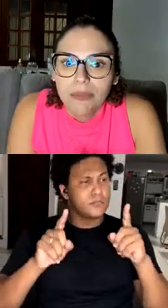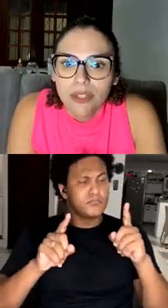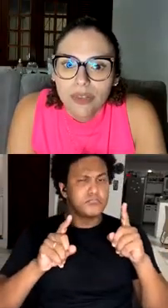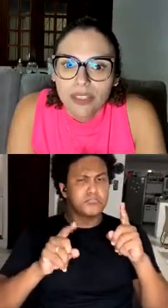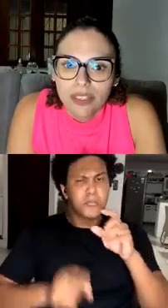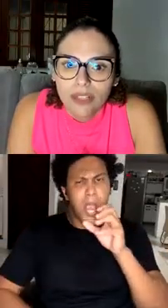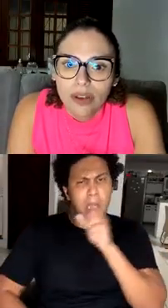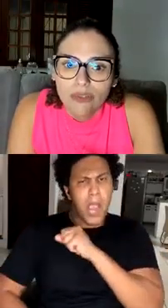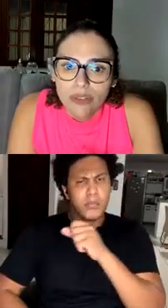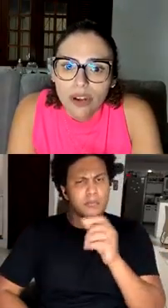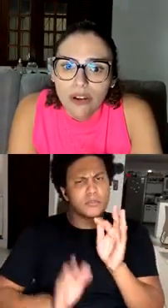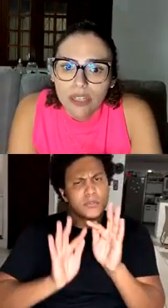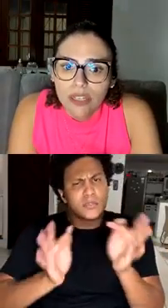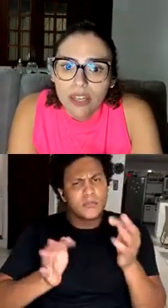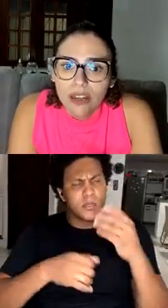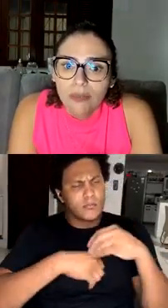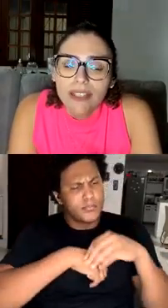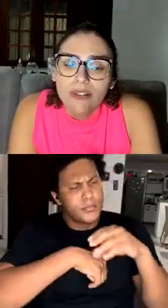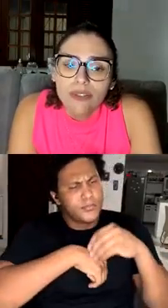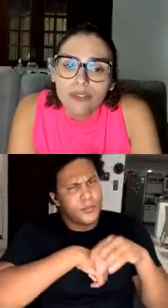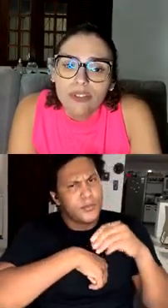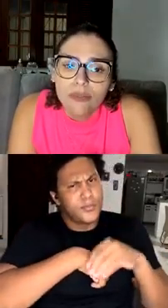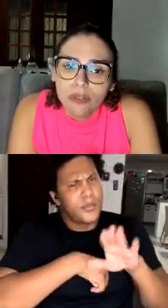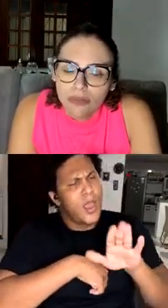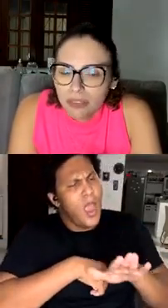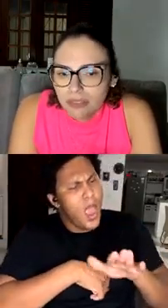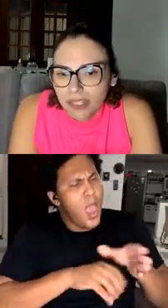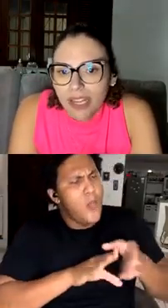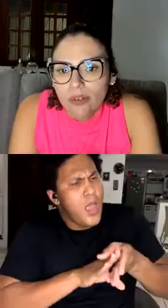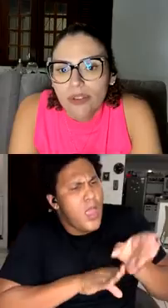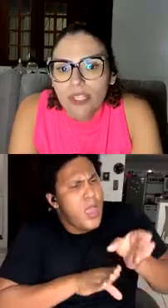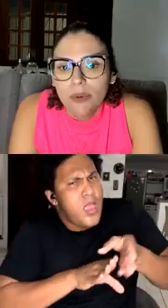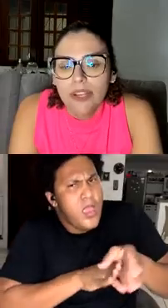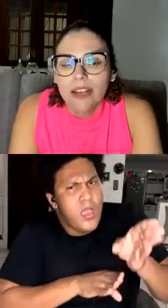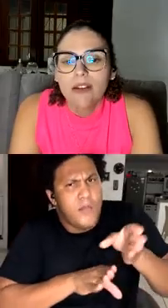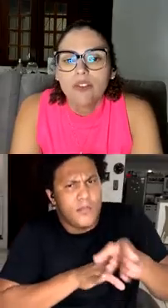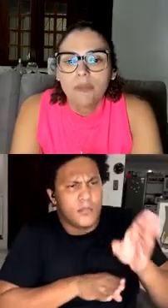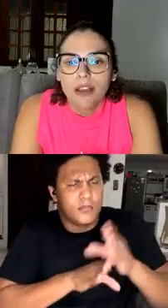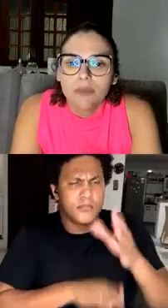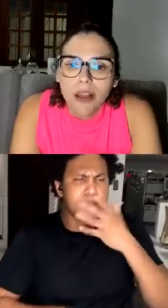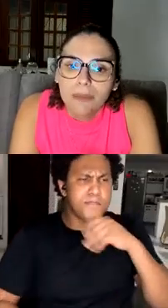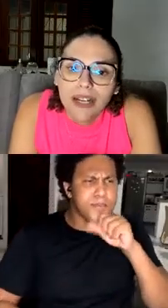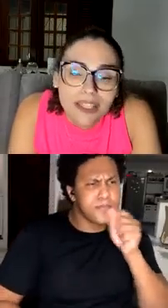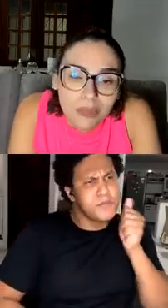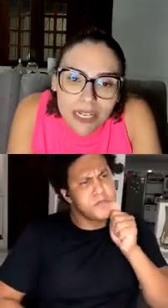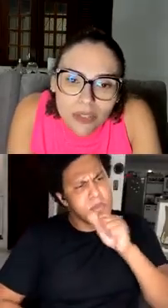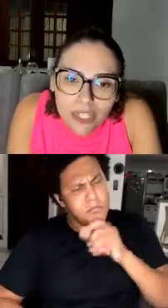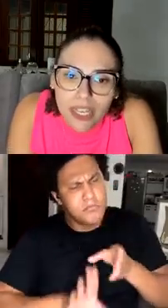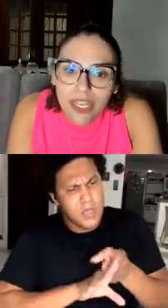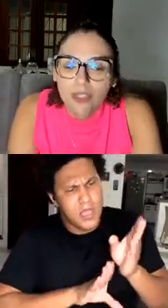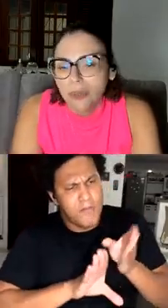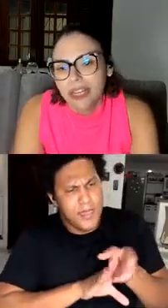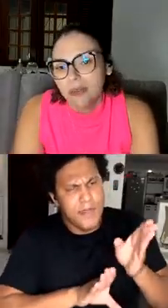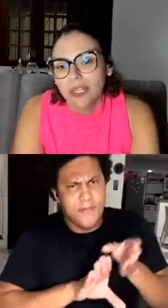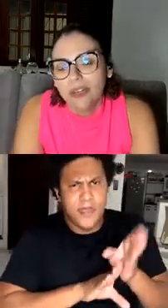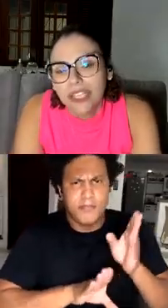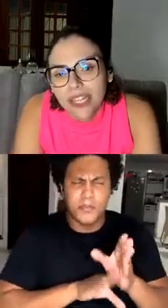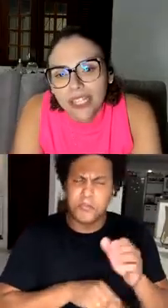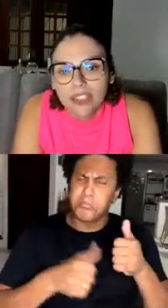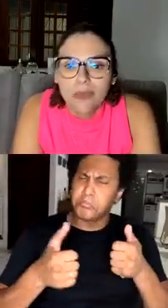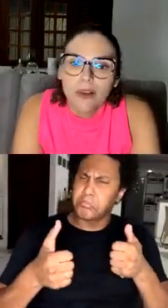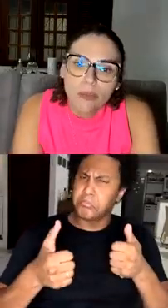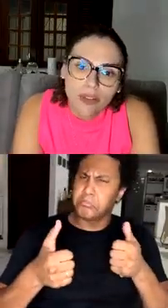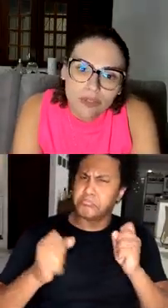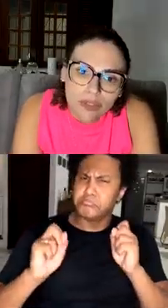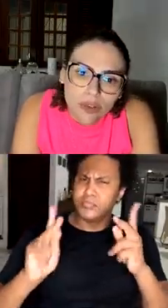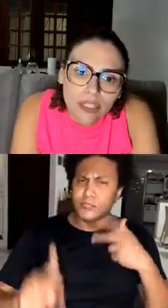primeira menstruação é um choque. Mas se acostumam, né, com isso, porque as mães orientam, o pai e a mãe orientam,